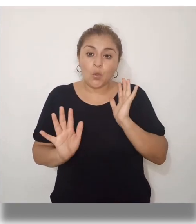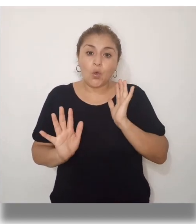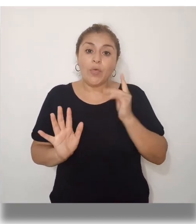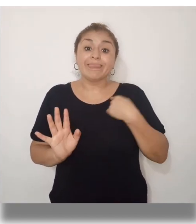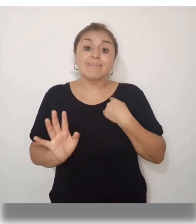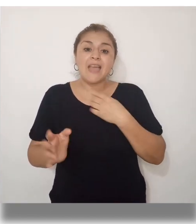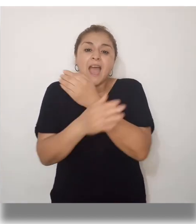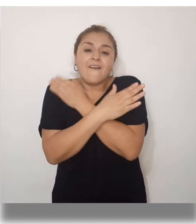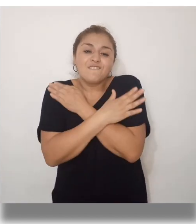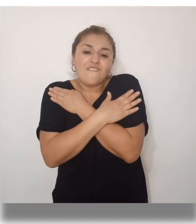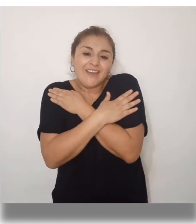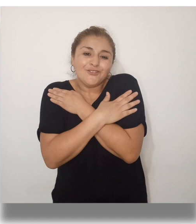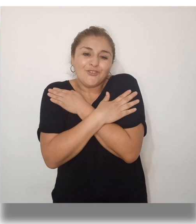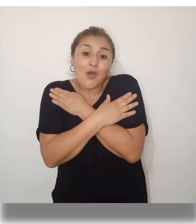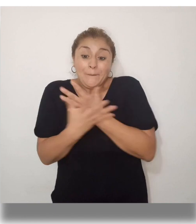oxitocina